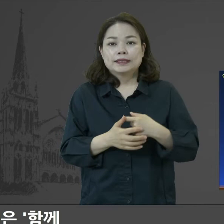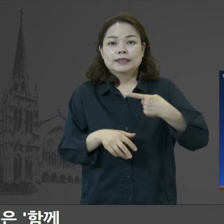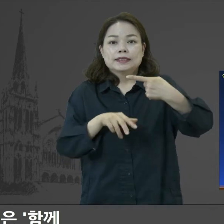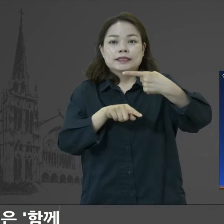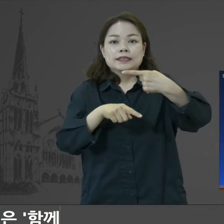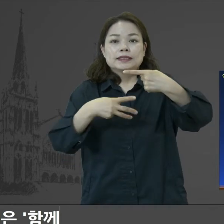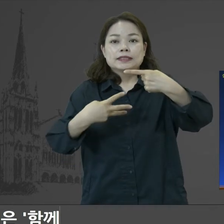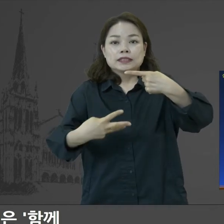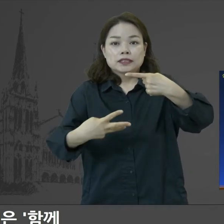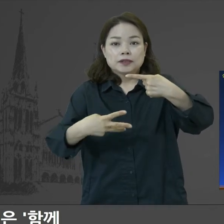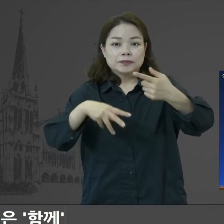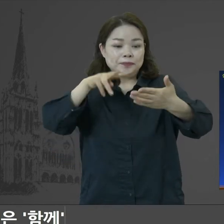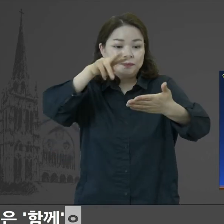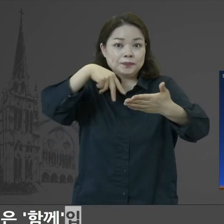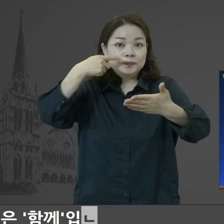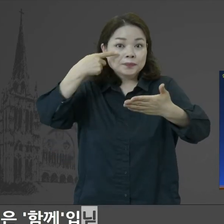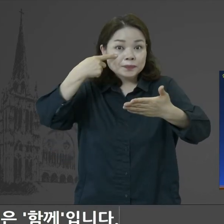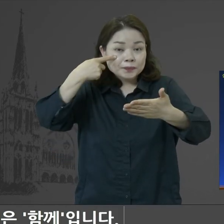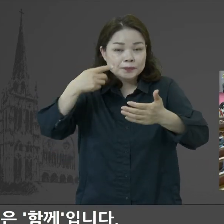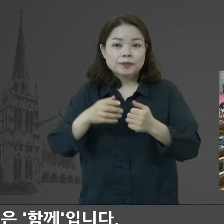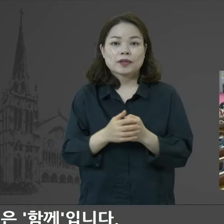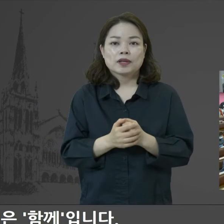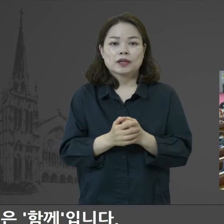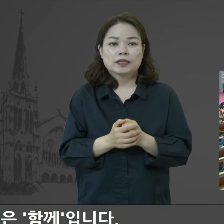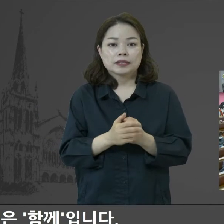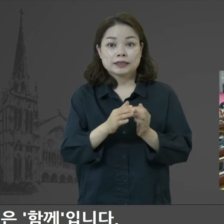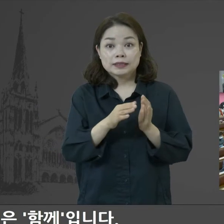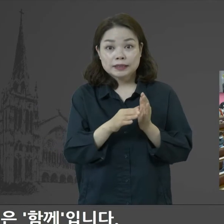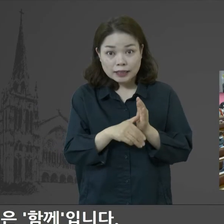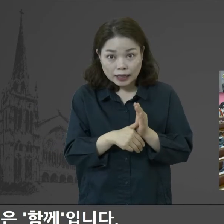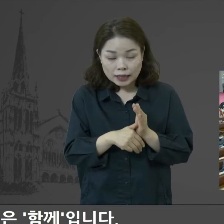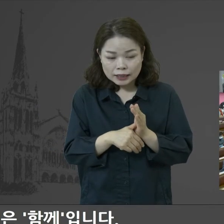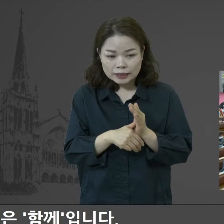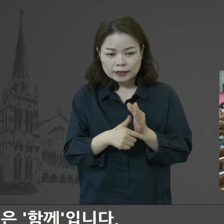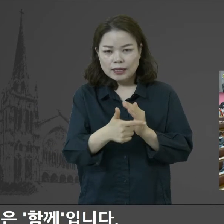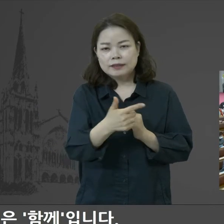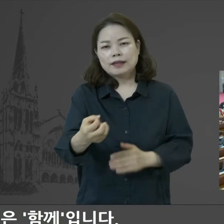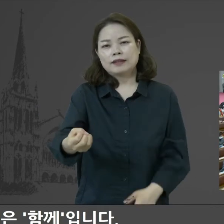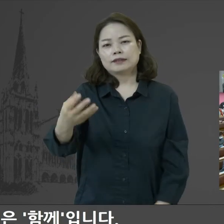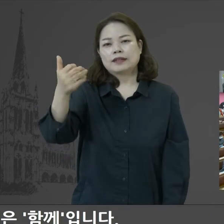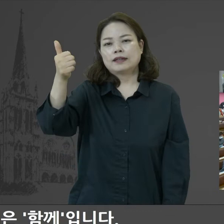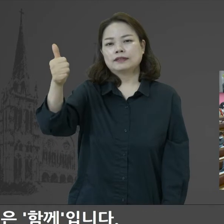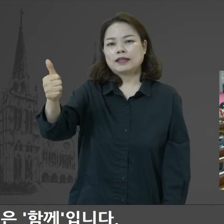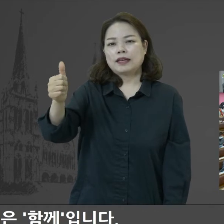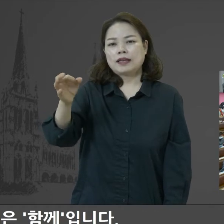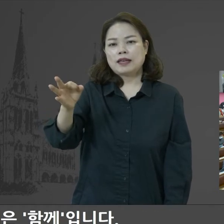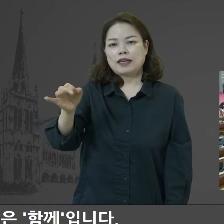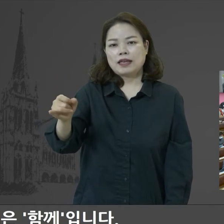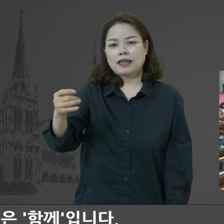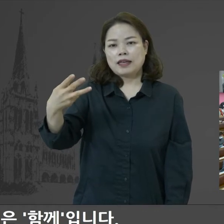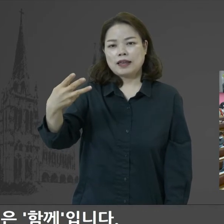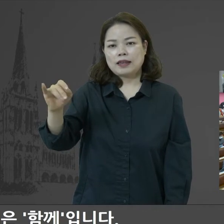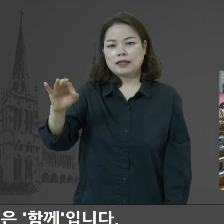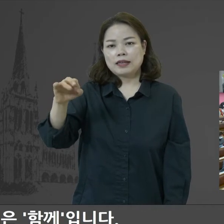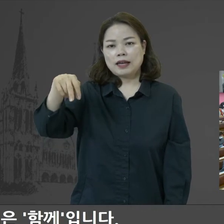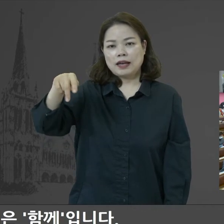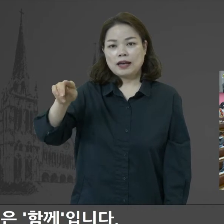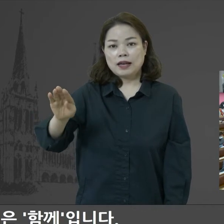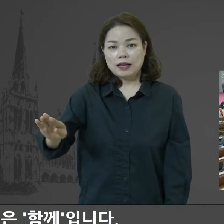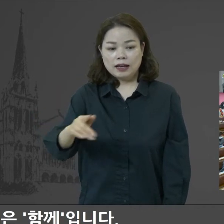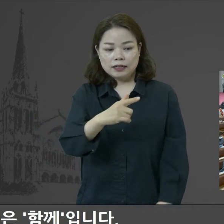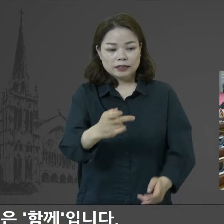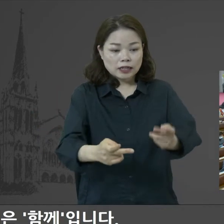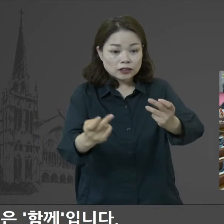1절의 말씀을 읽어보도록 합니다. 시작. 그때에 대제사장 엘리야십이 그의 형제